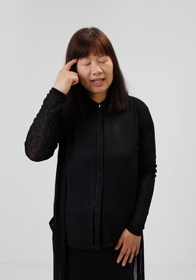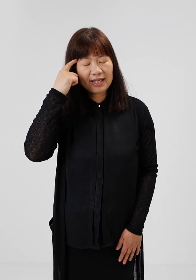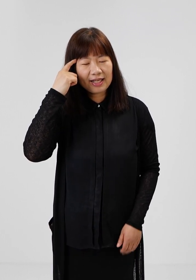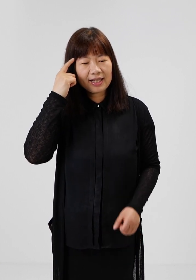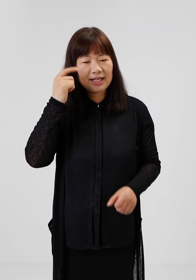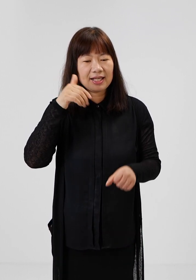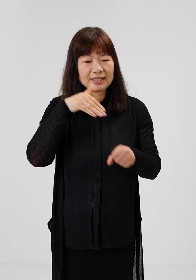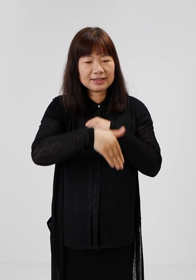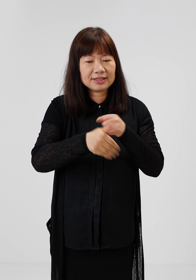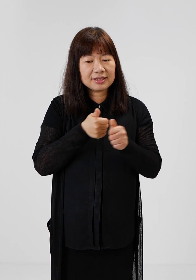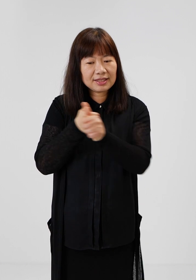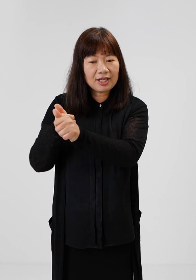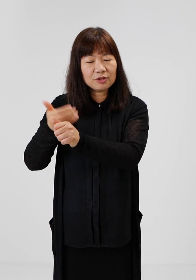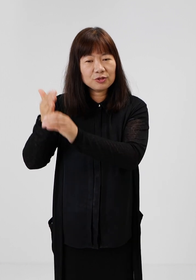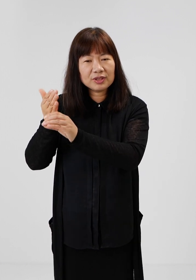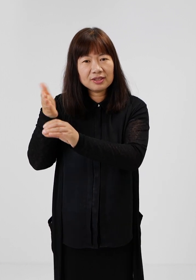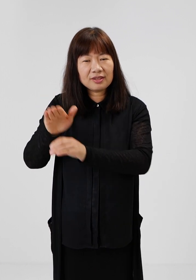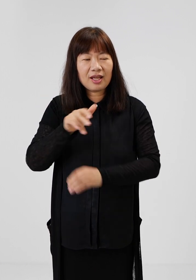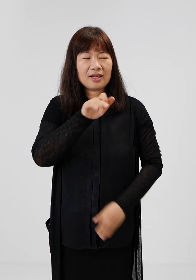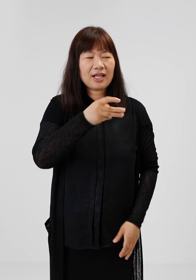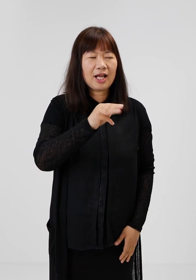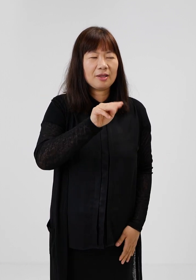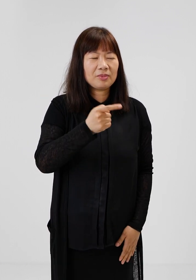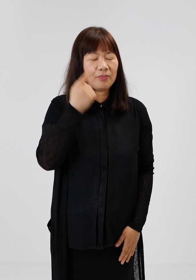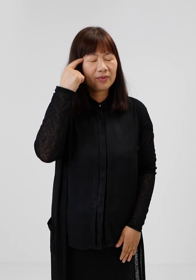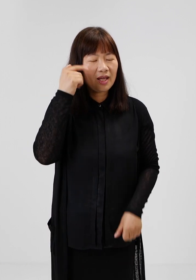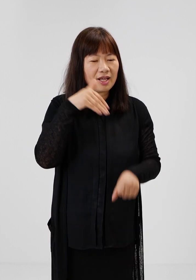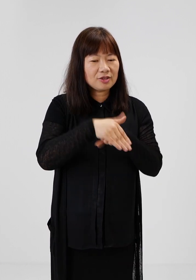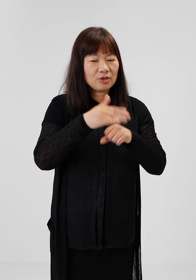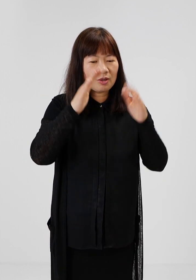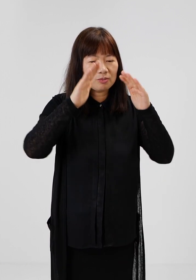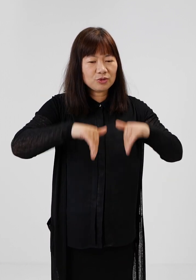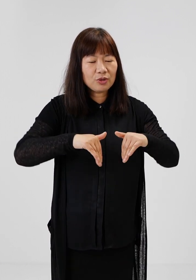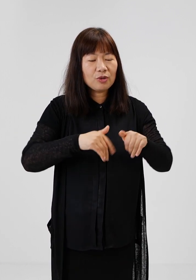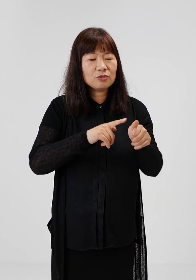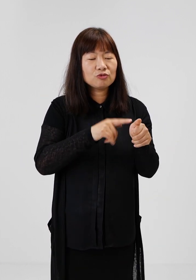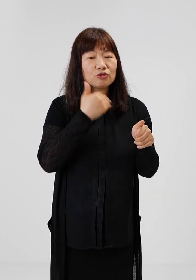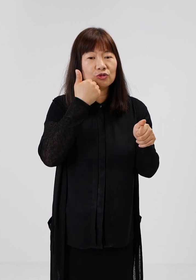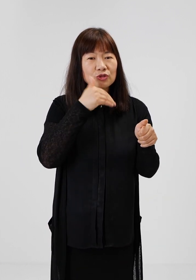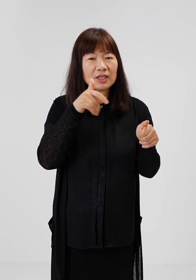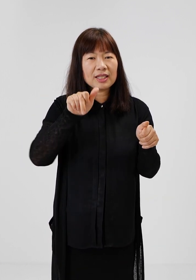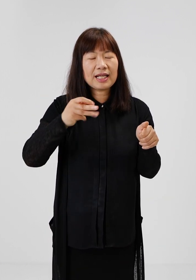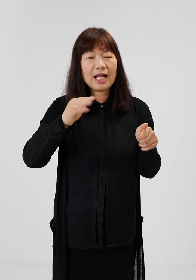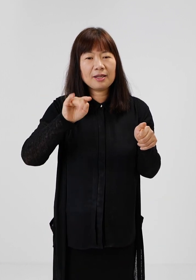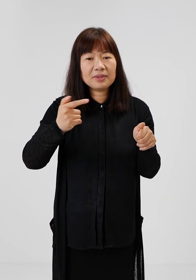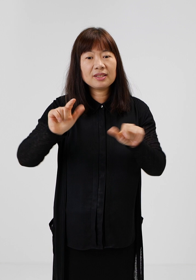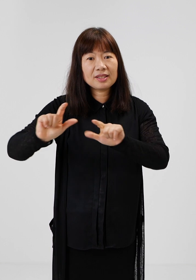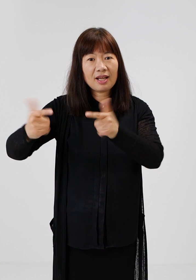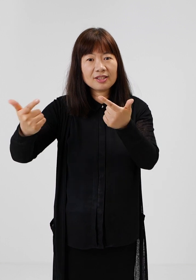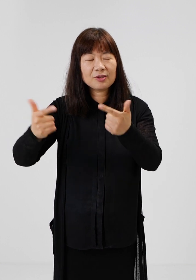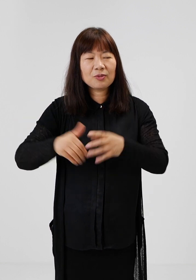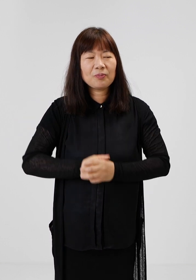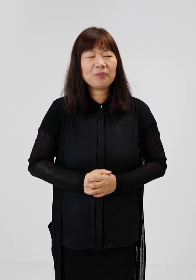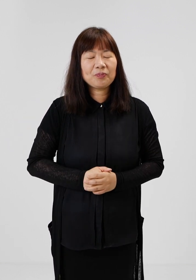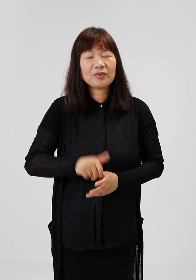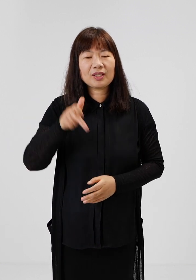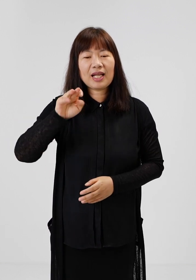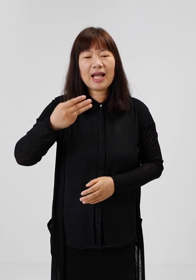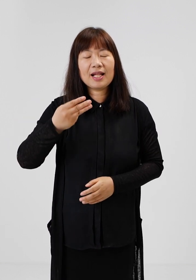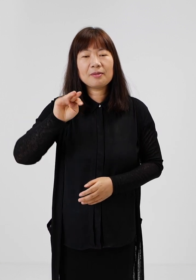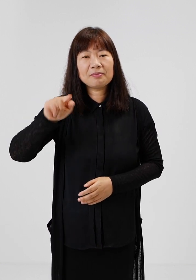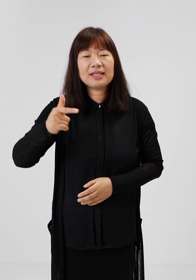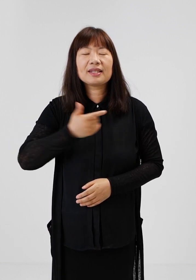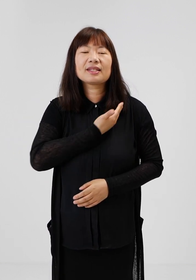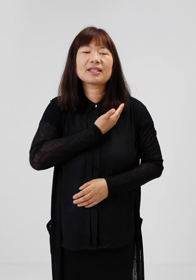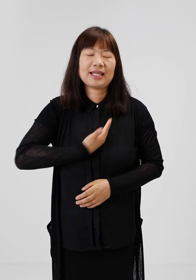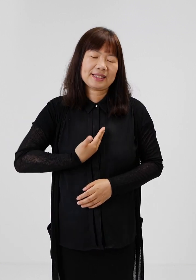어느 신학자가 그러더라고요. 칼빈주의를 무너뜨리는 놈들이 누구냐 하면 칼빈이 아니라 그 제자들이라고